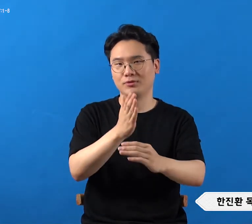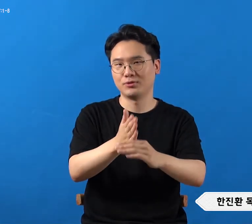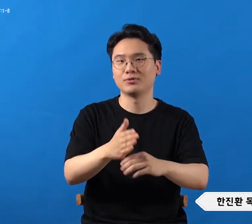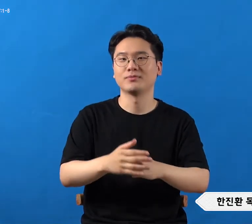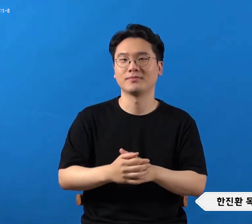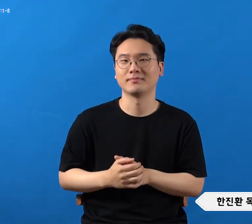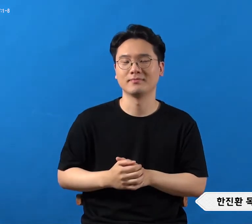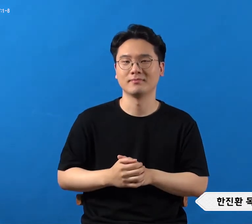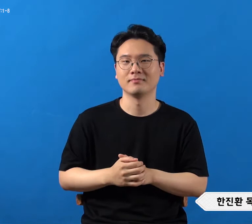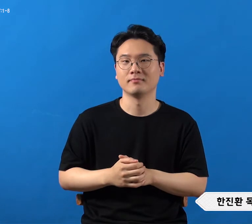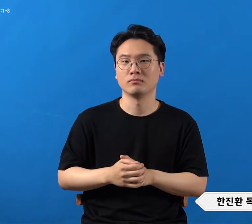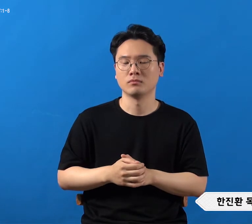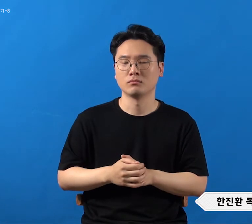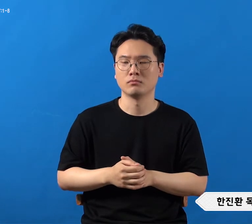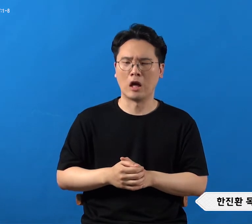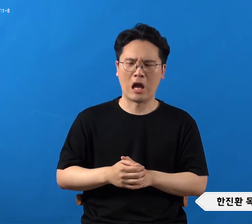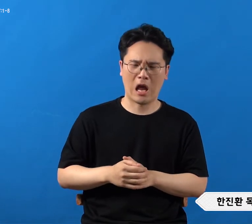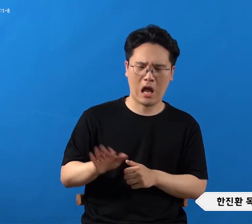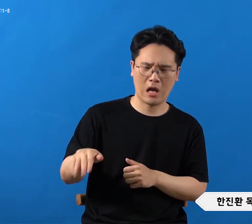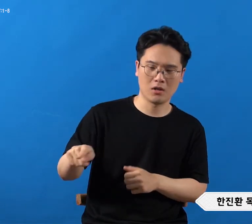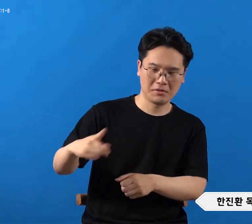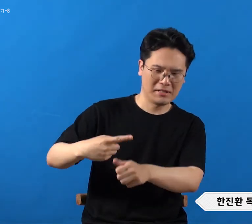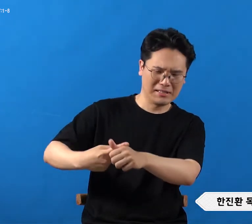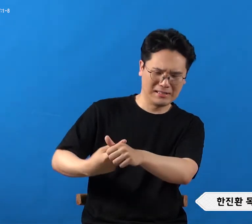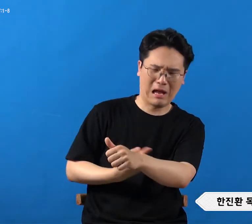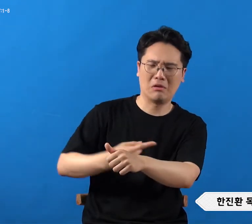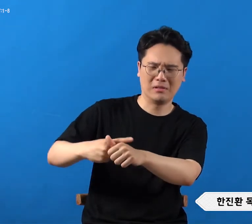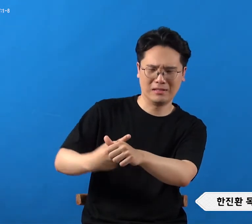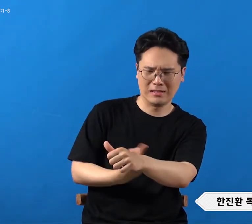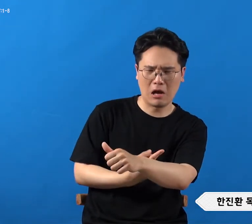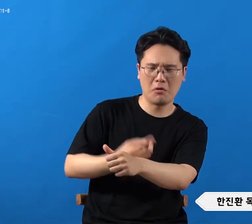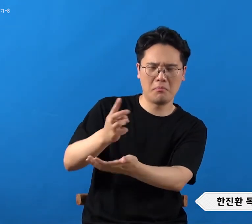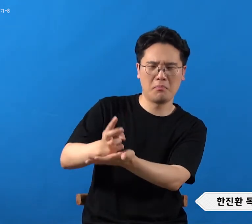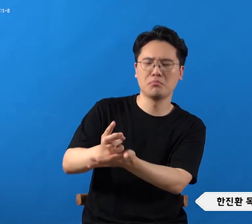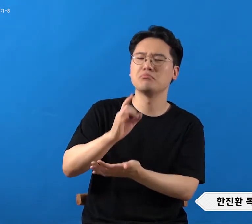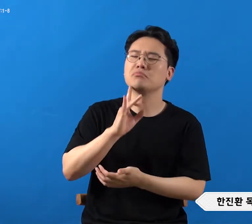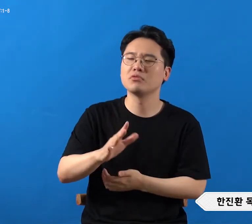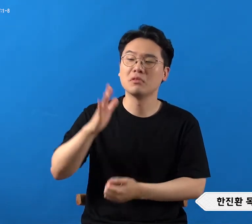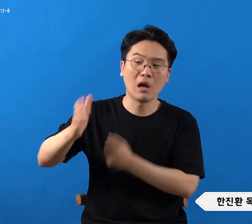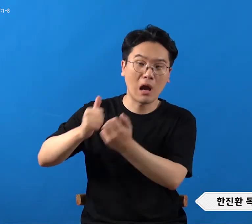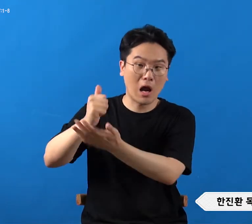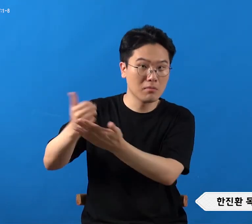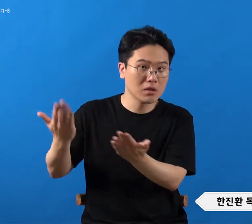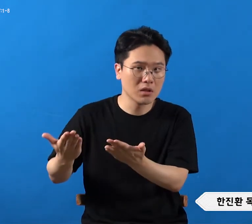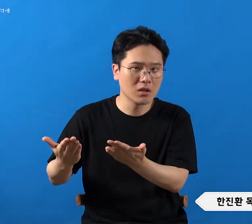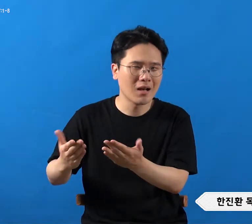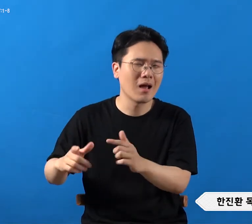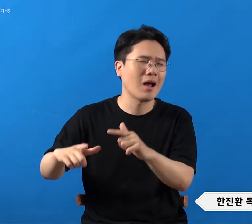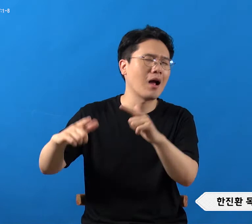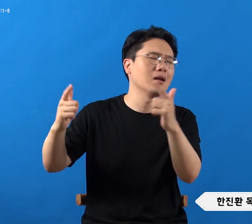그건 자연의 법칙이지 그걸 꼭 하나님이 하신 것이라고 말할 수 있느냐, 그렇습니까?